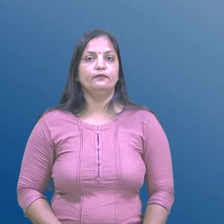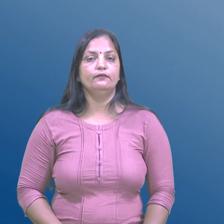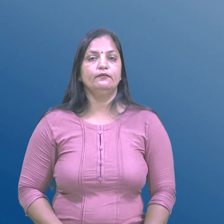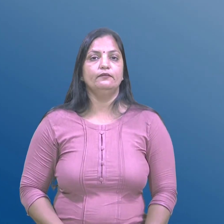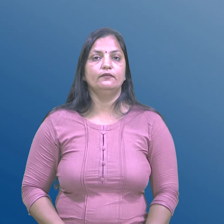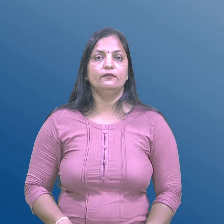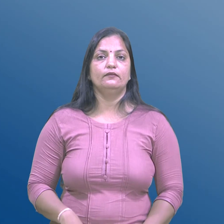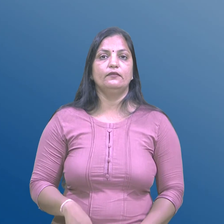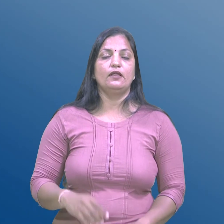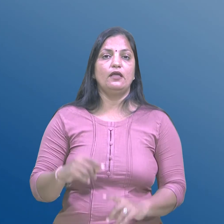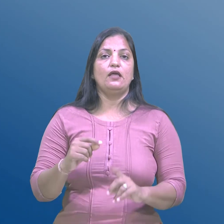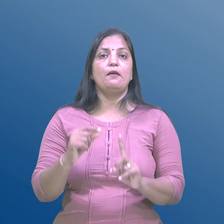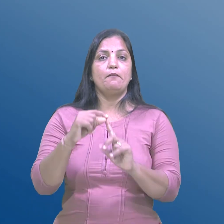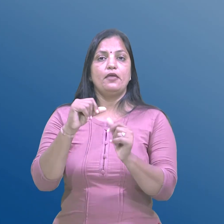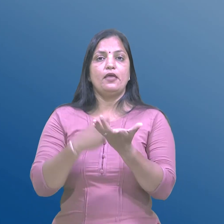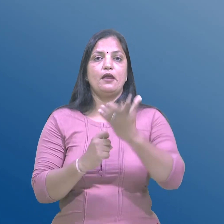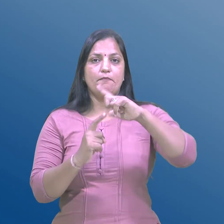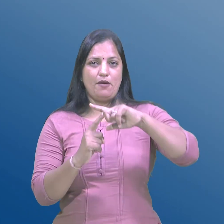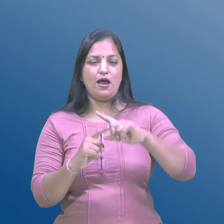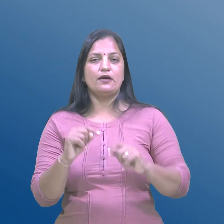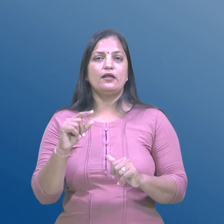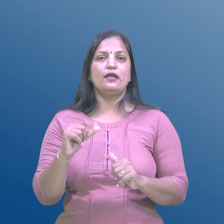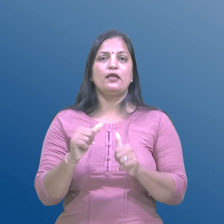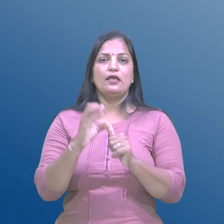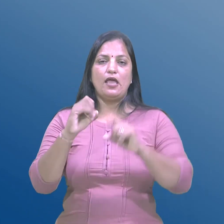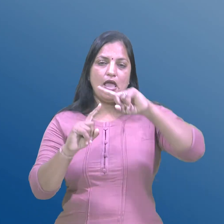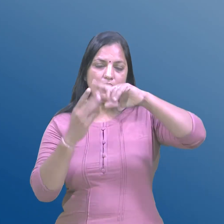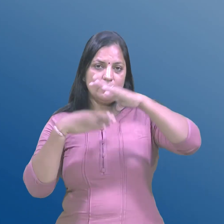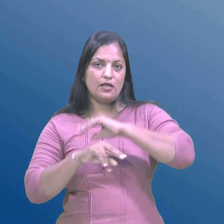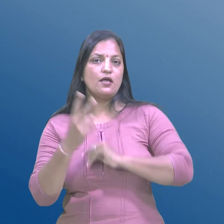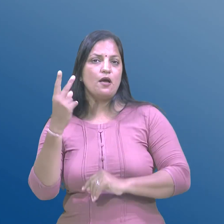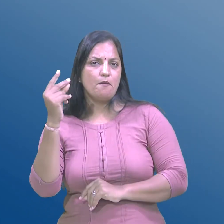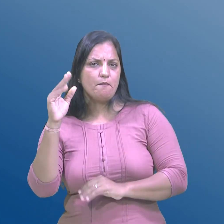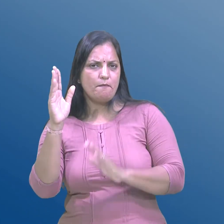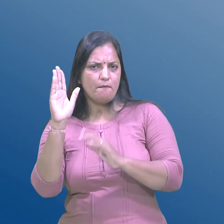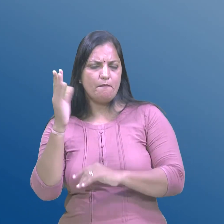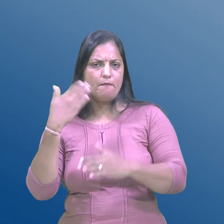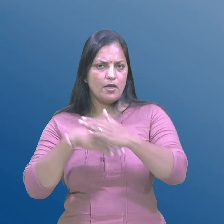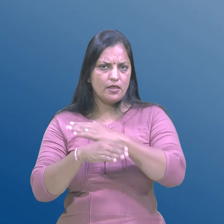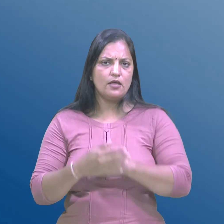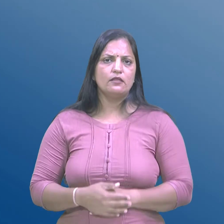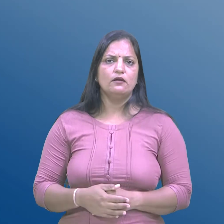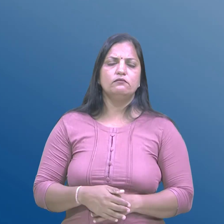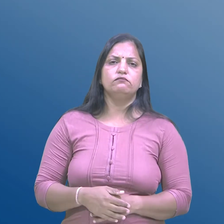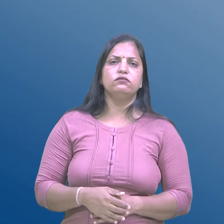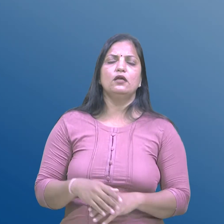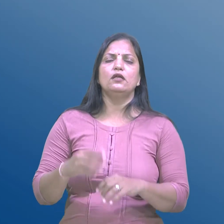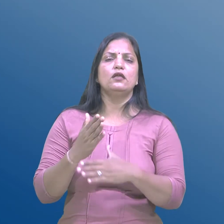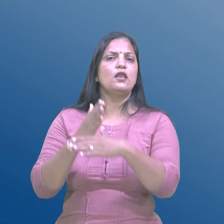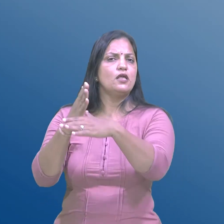પેટા કલમ 2 હેઠળ સુરક્ષા માટે અરજી કરવાના તેના કે તેણીના અધિકાર